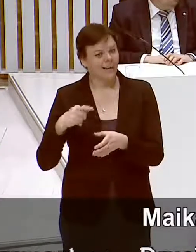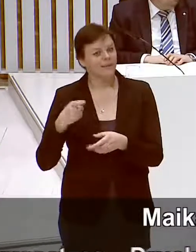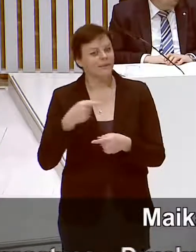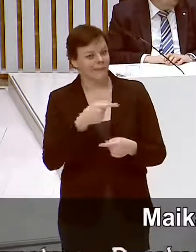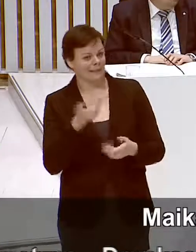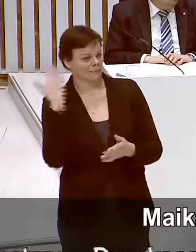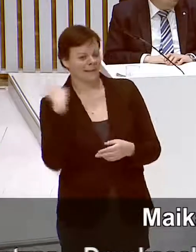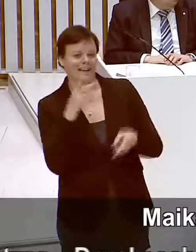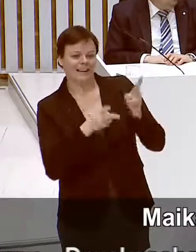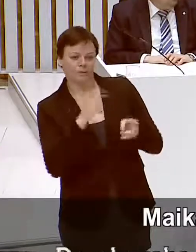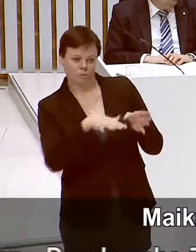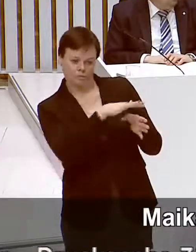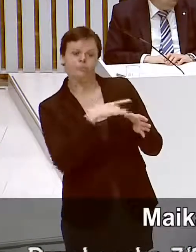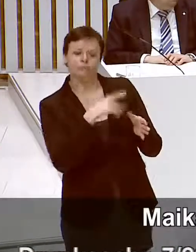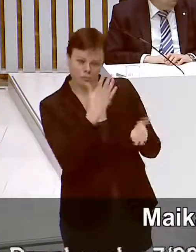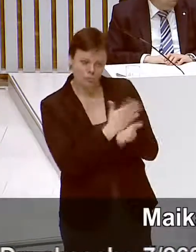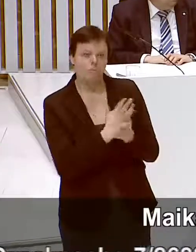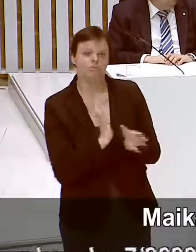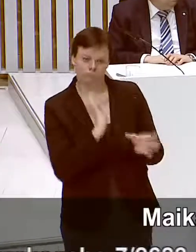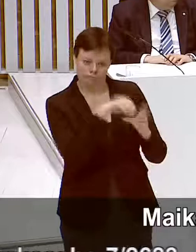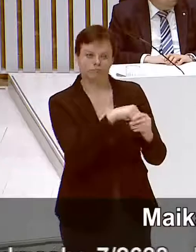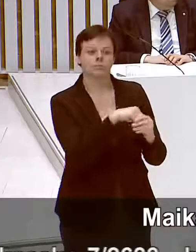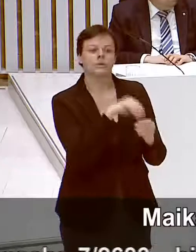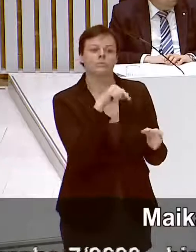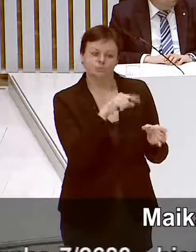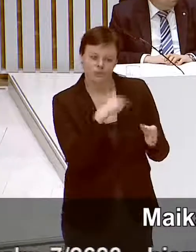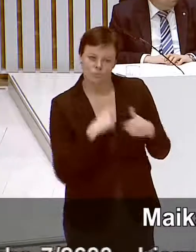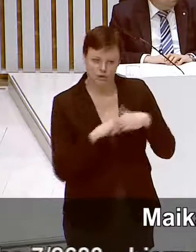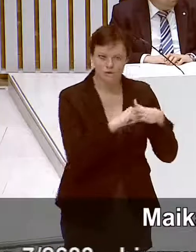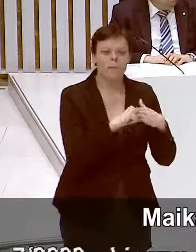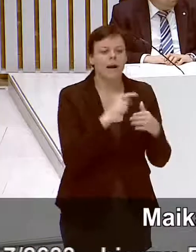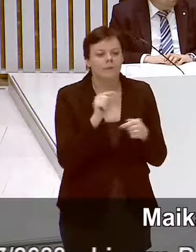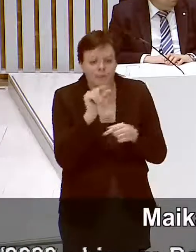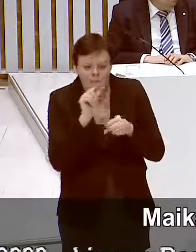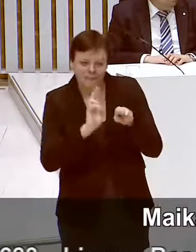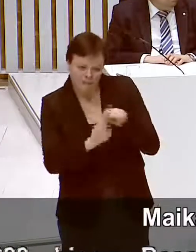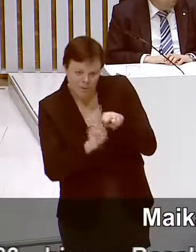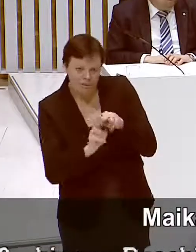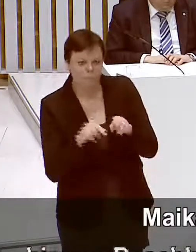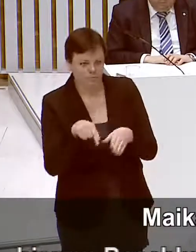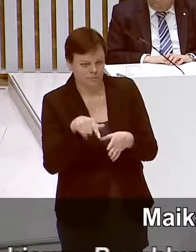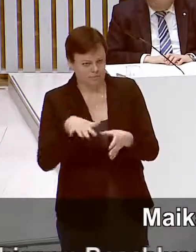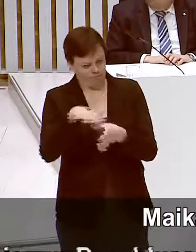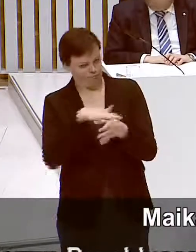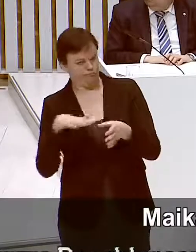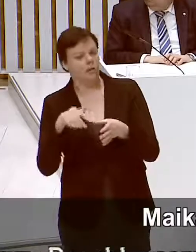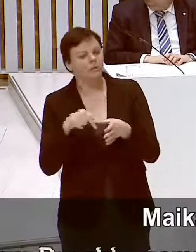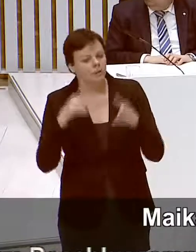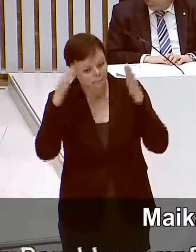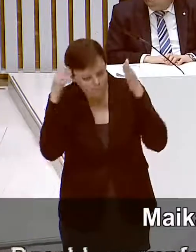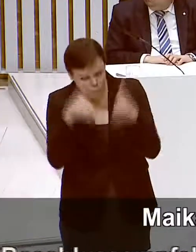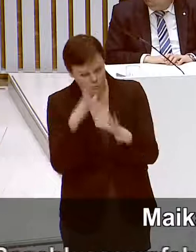deutlich gemacht. Mit weiteren Verbesserungen für Menschen mit Behinderungen im Land, den Fokus auf die Menschen